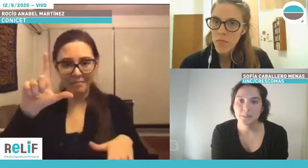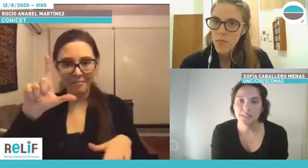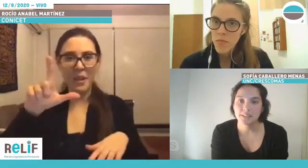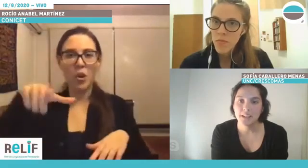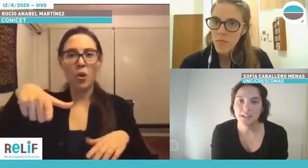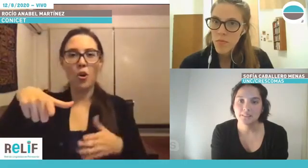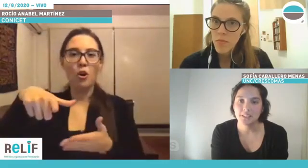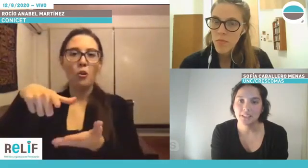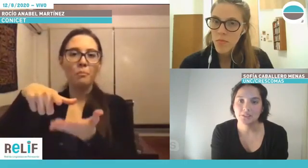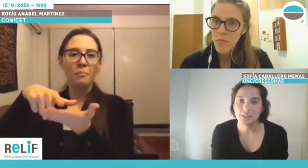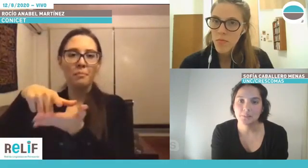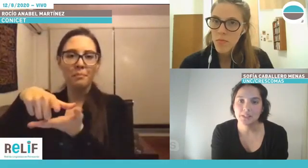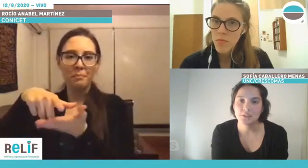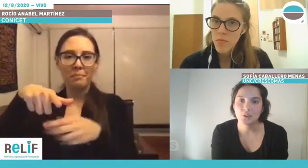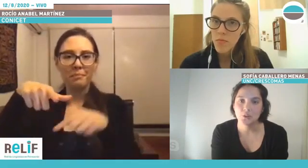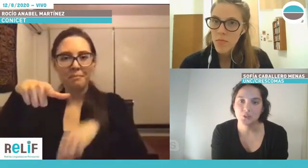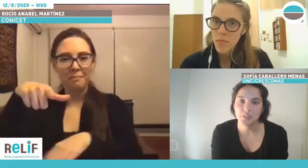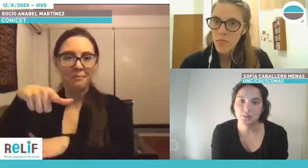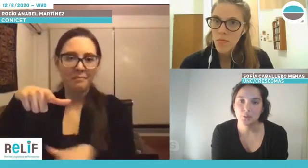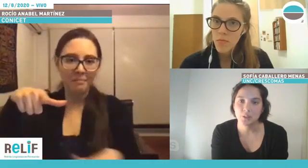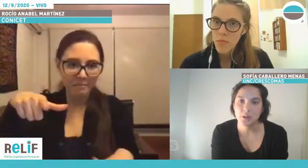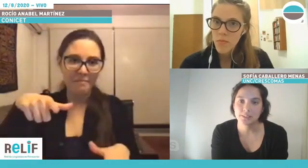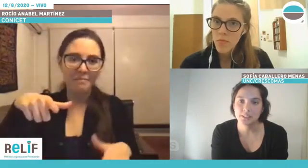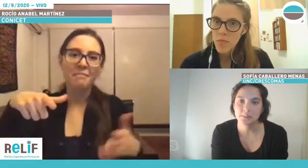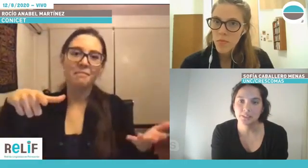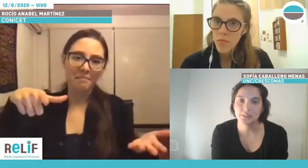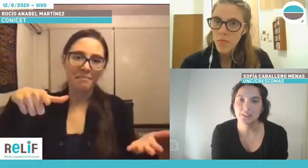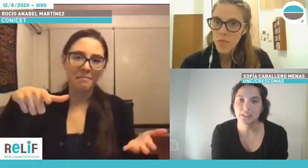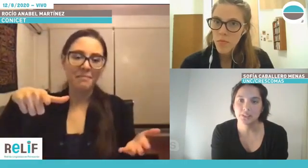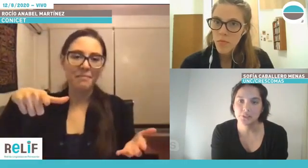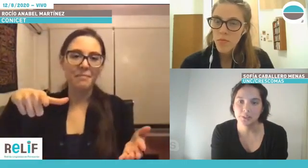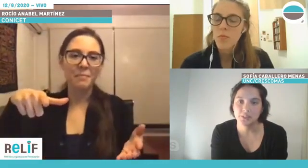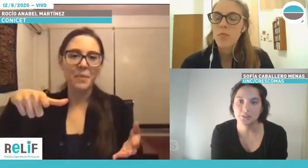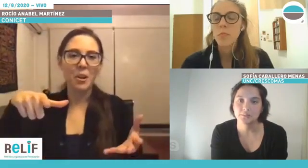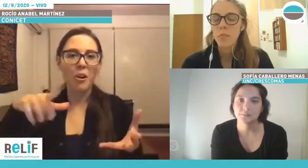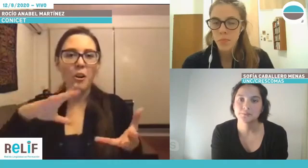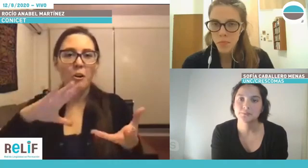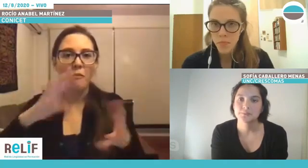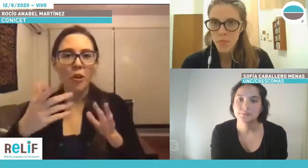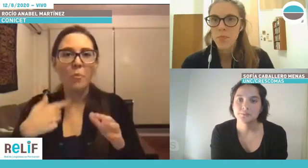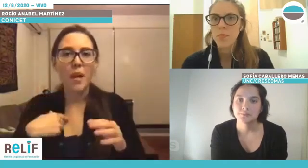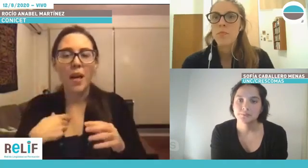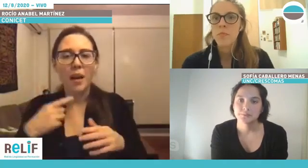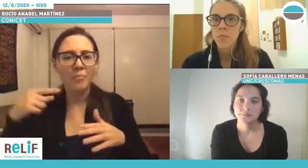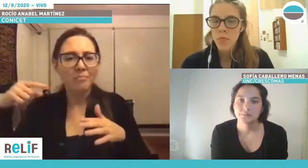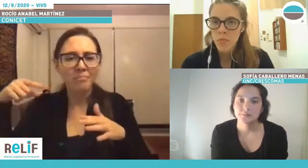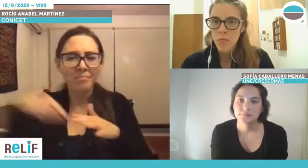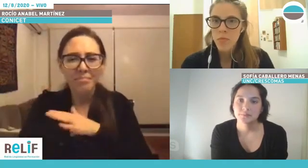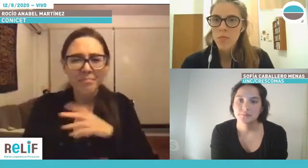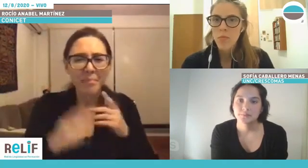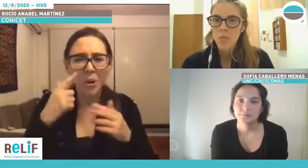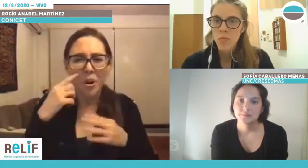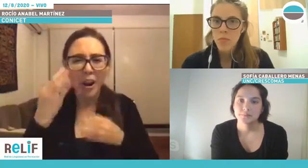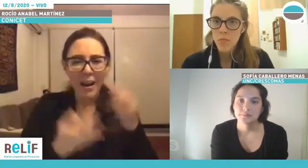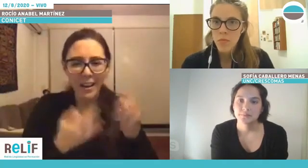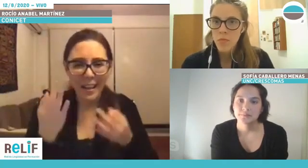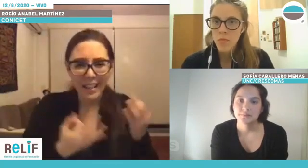¿Ves? Esta parte está en relación al piso o si ubico así la mano en relación al piso.